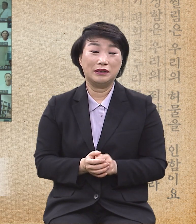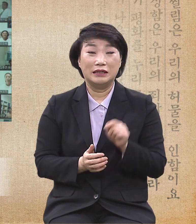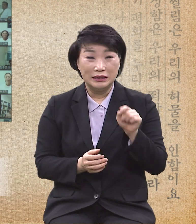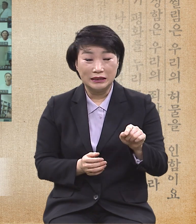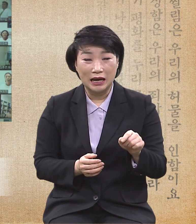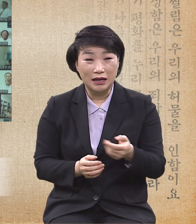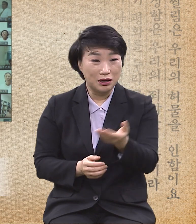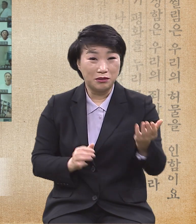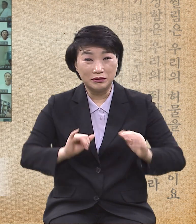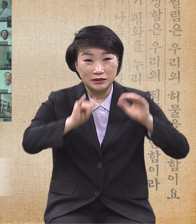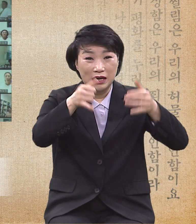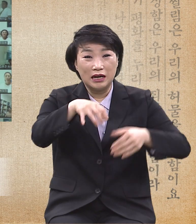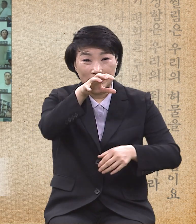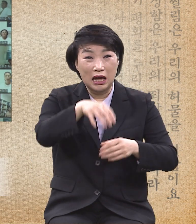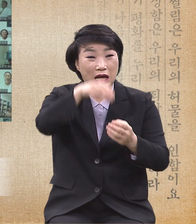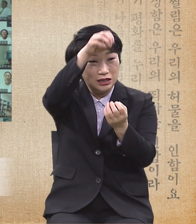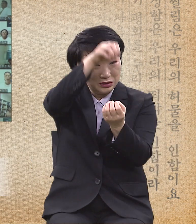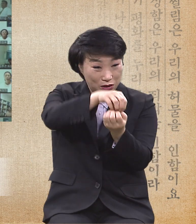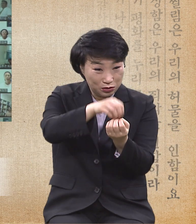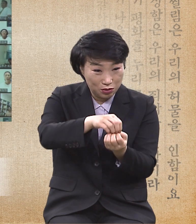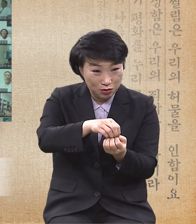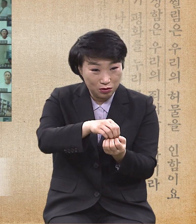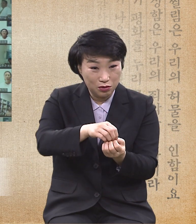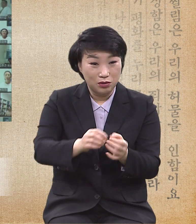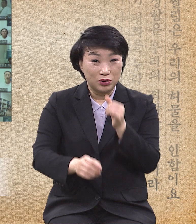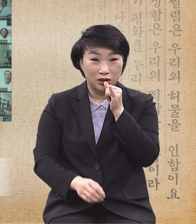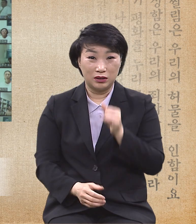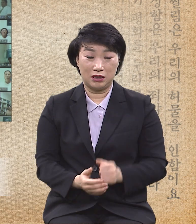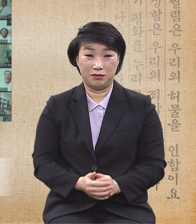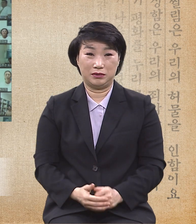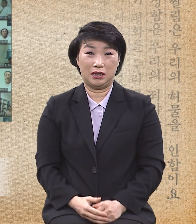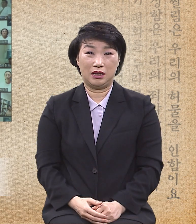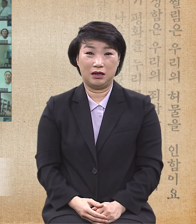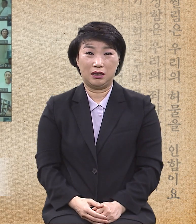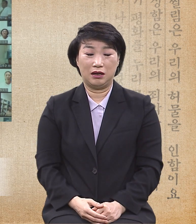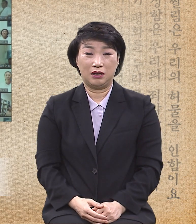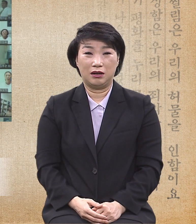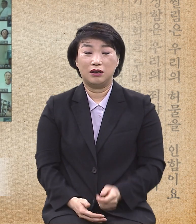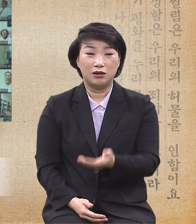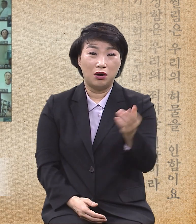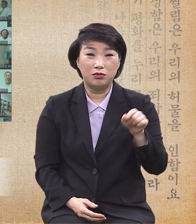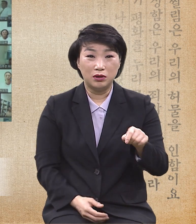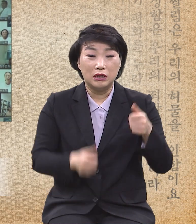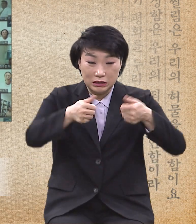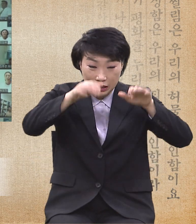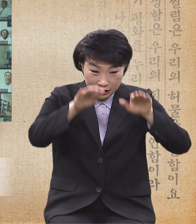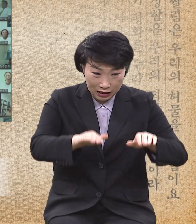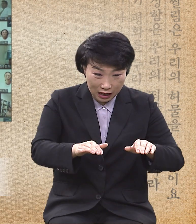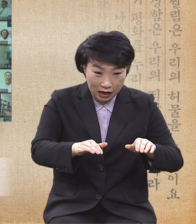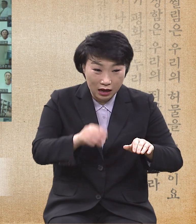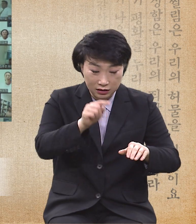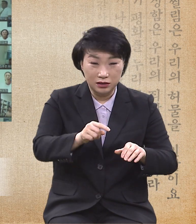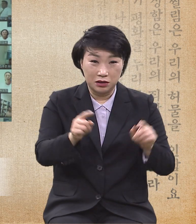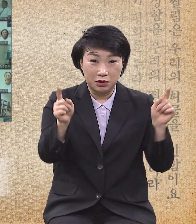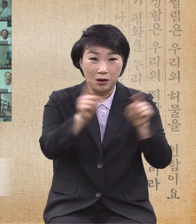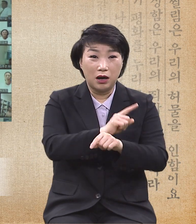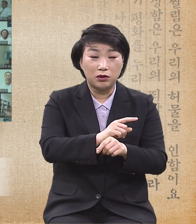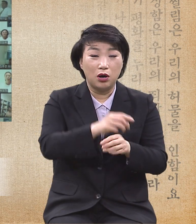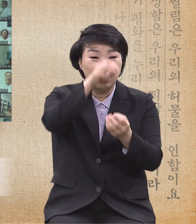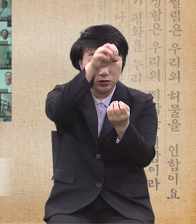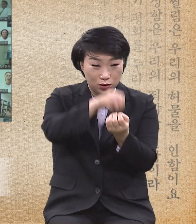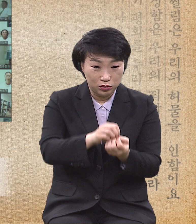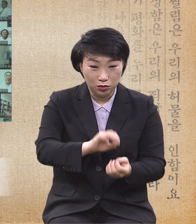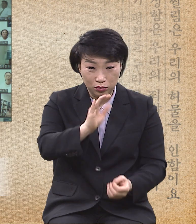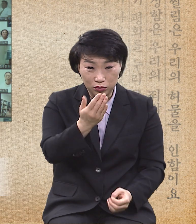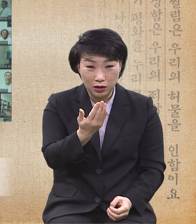이것이 세상 전통으로 내려오면서 어느 순간에 제사라는 전통이